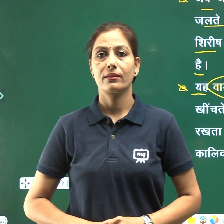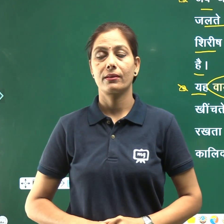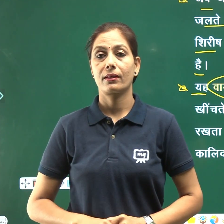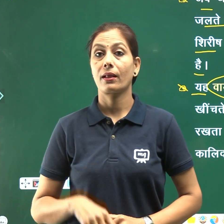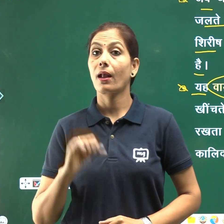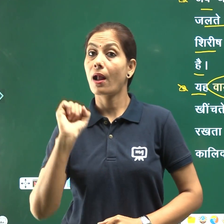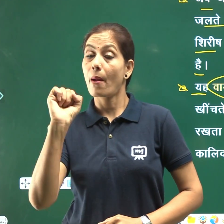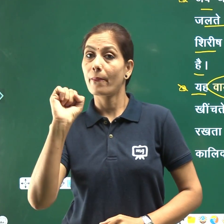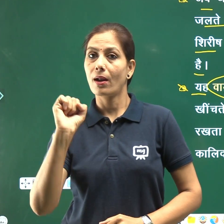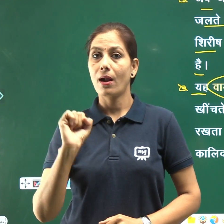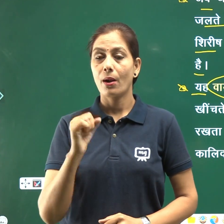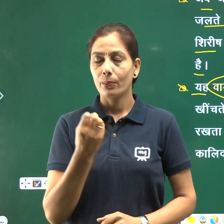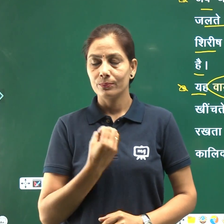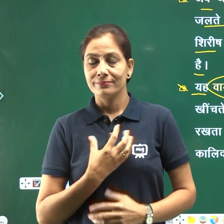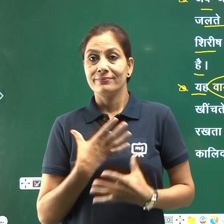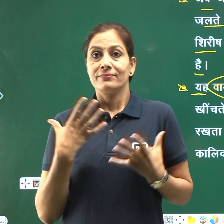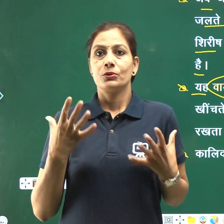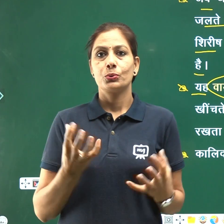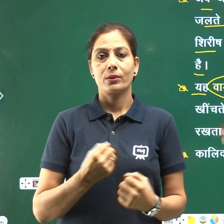अपना रस